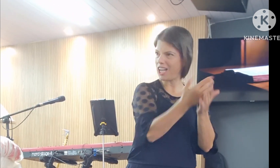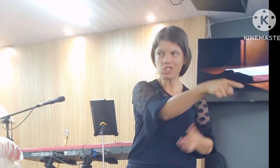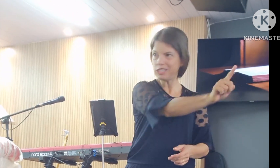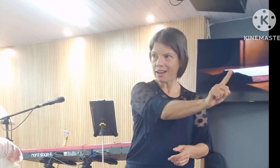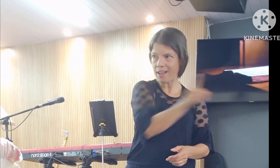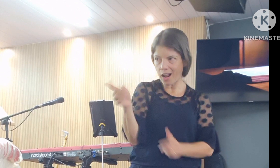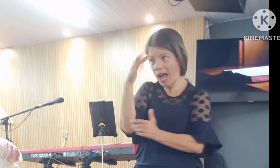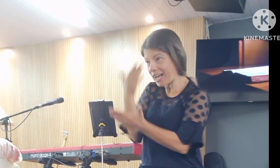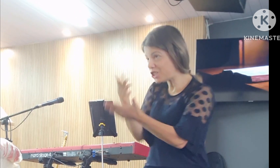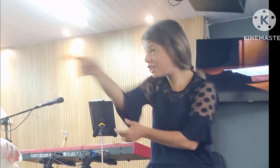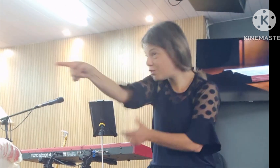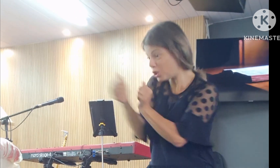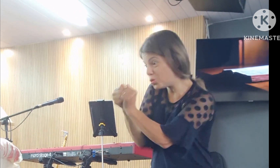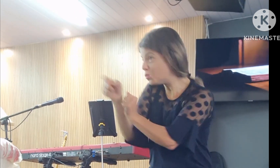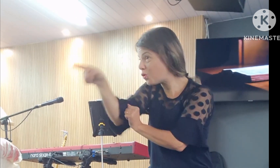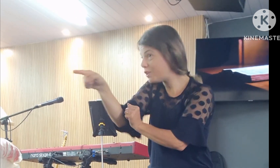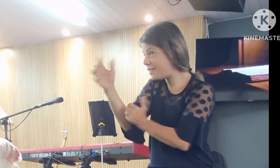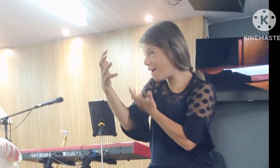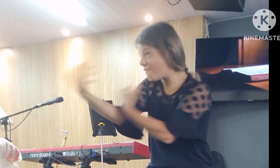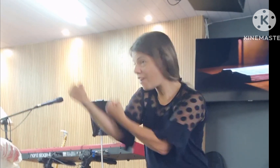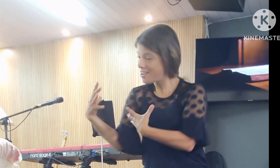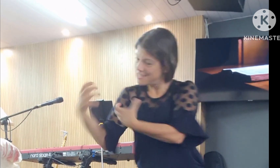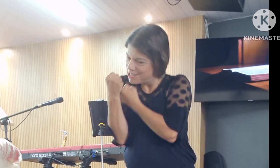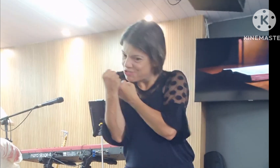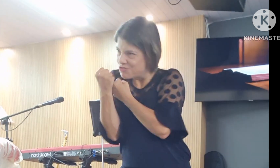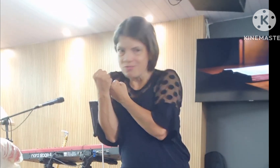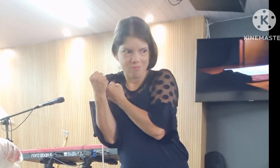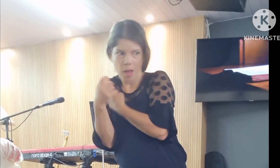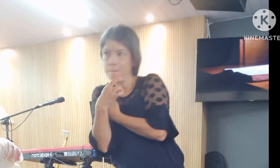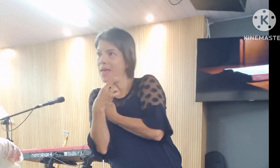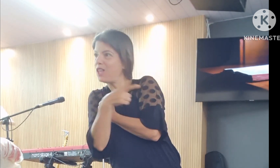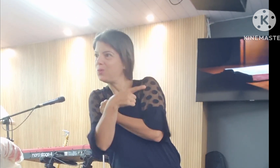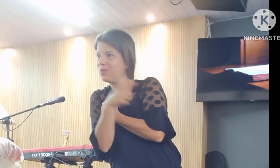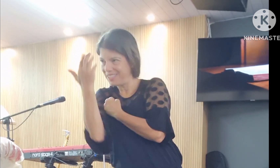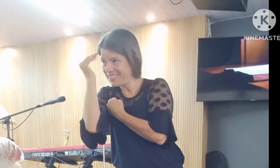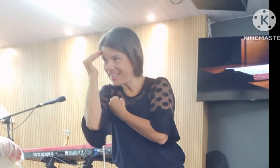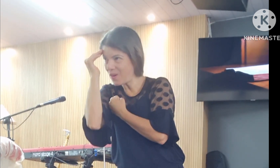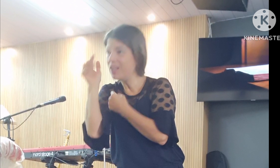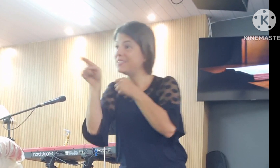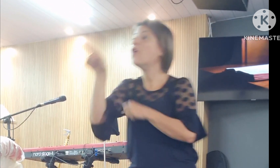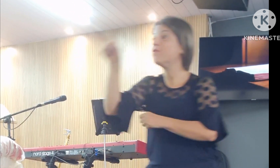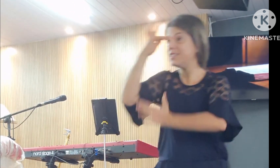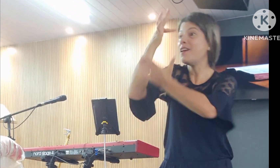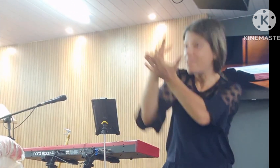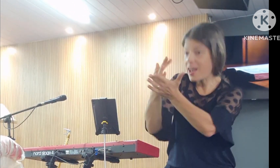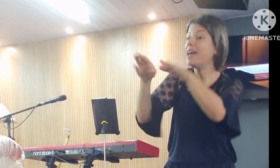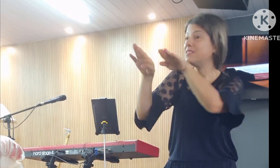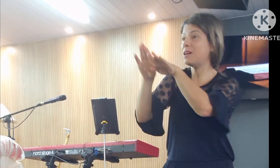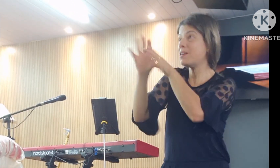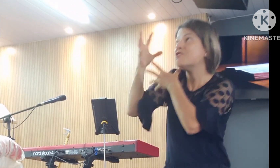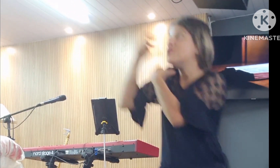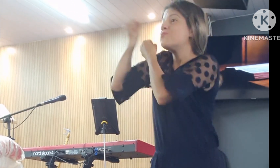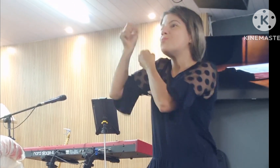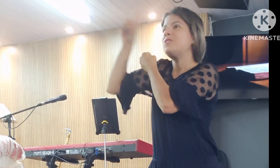fé. Isso não vem de vós, é dom de Deus, não de obras, para que ninguém